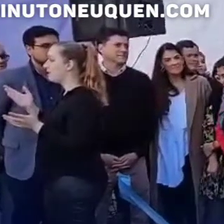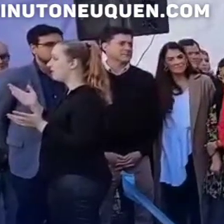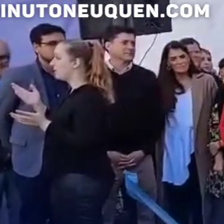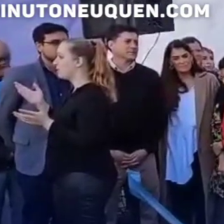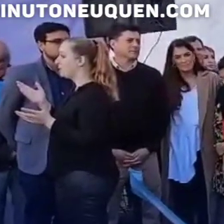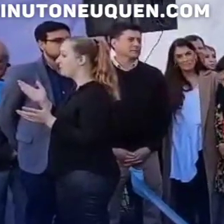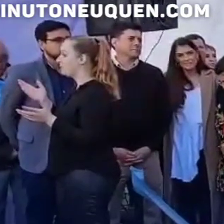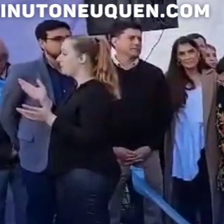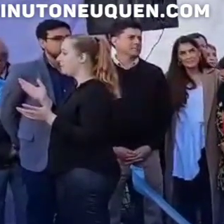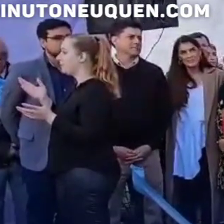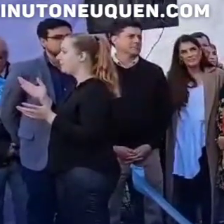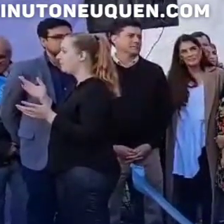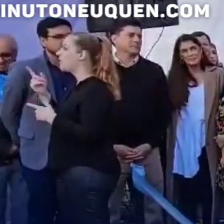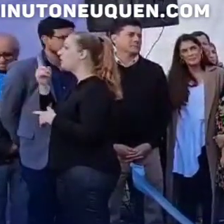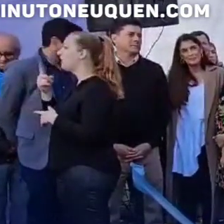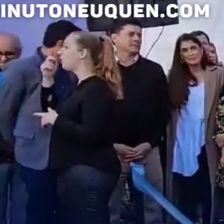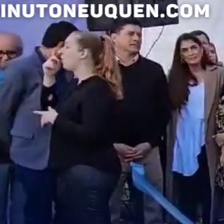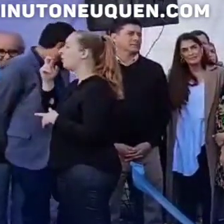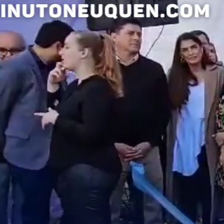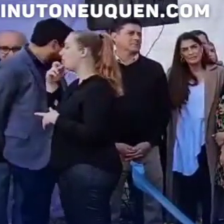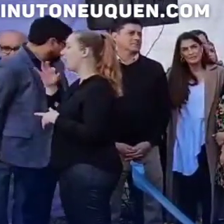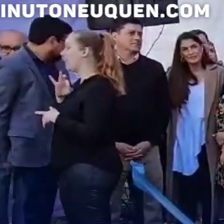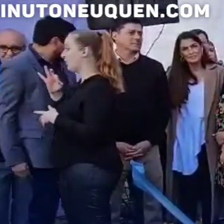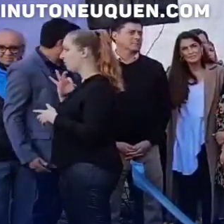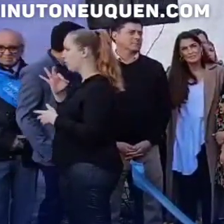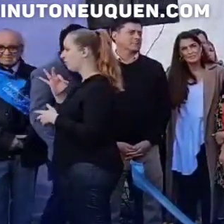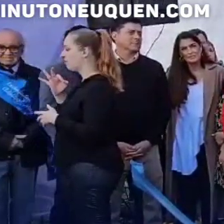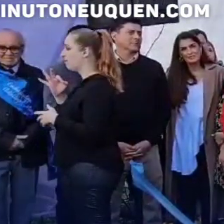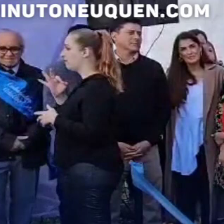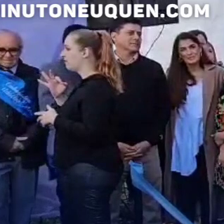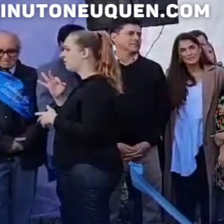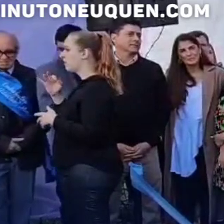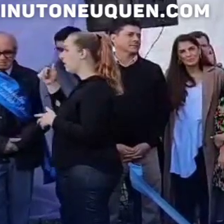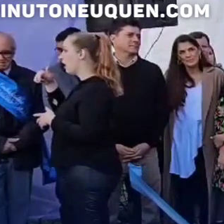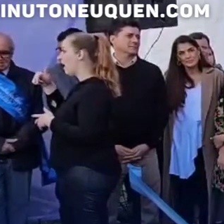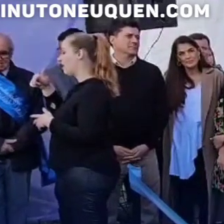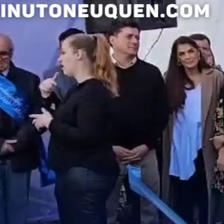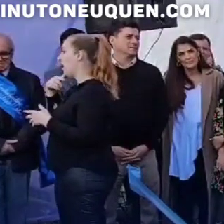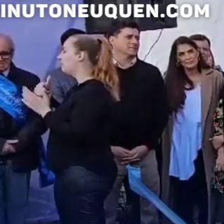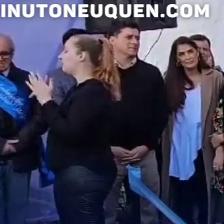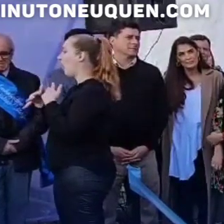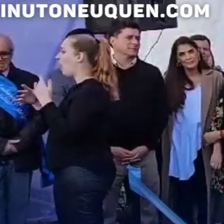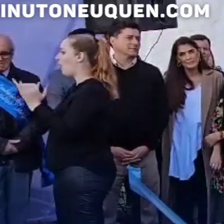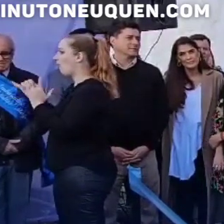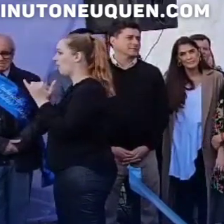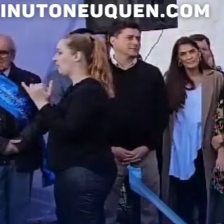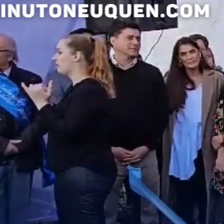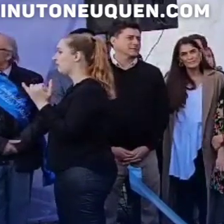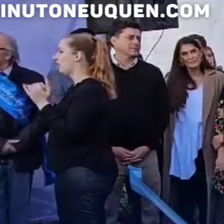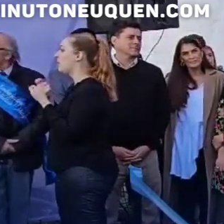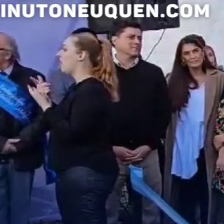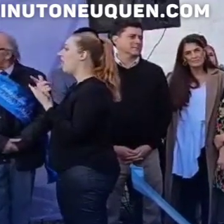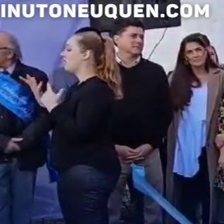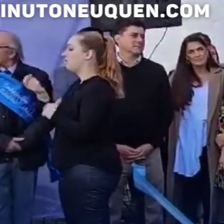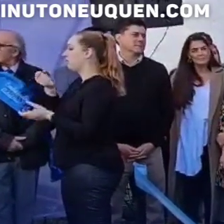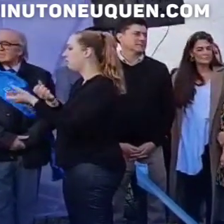son 119 años de vida de esta joven ciudad que ha dado tantas posibilidades